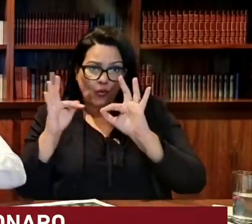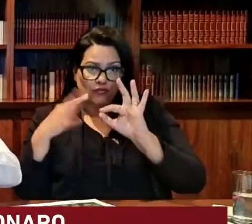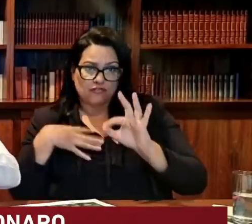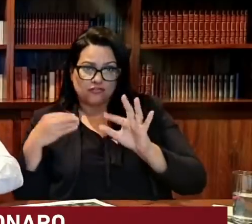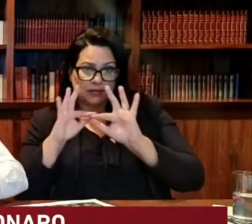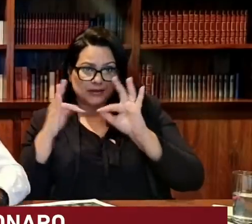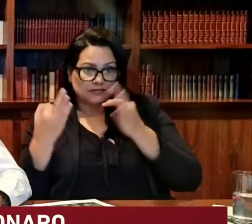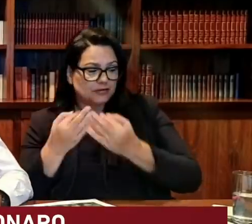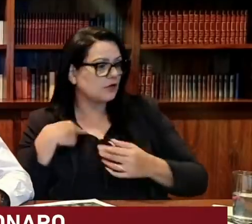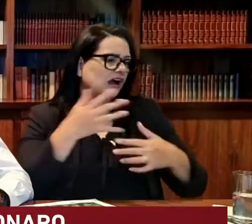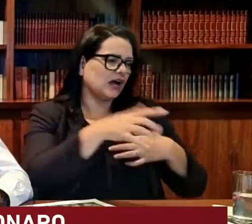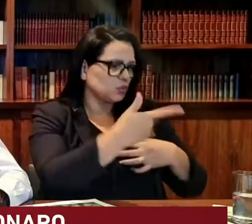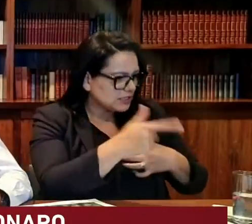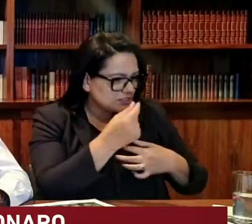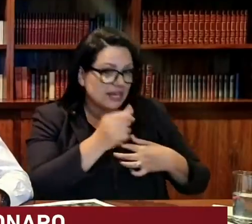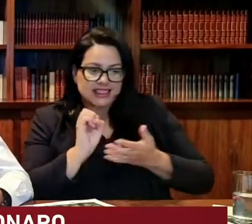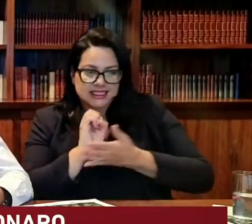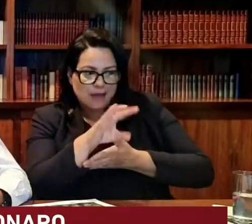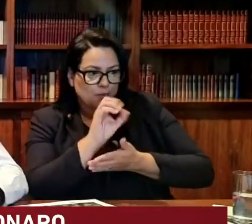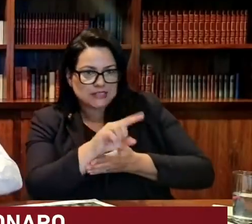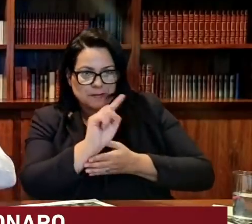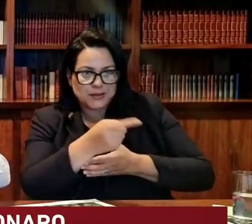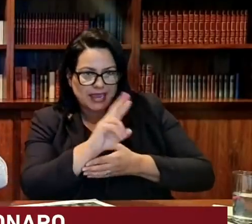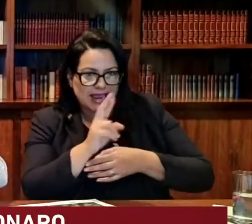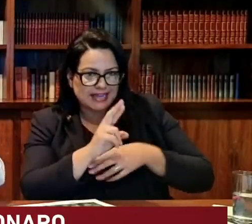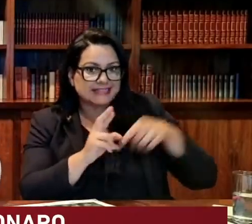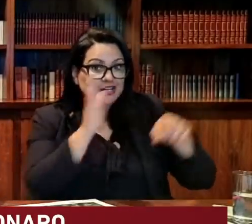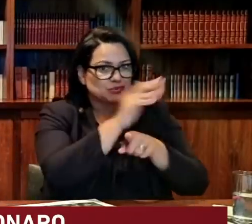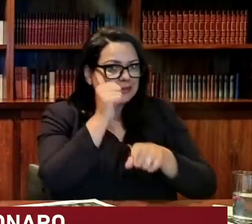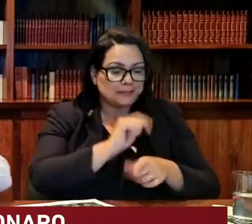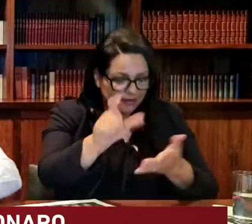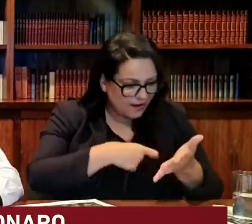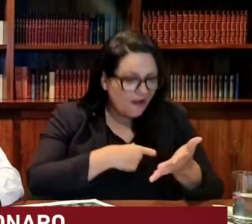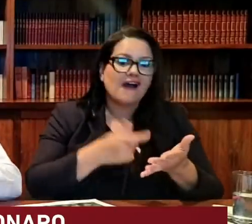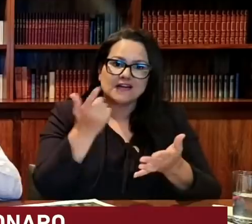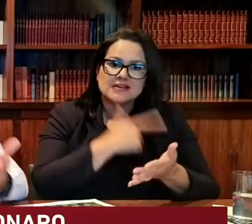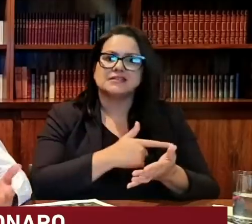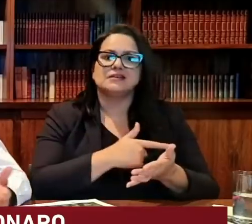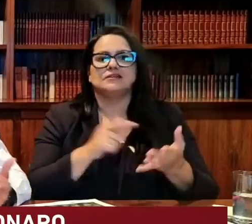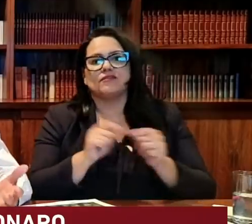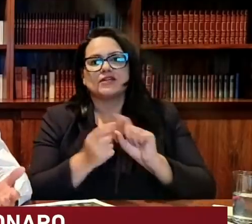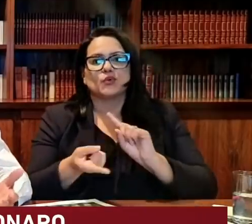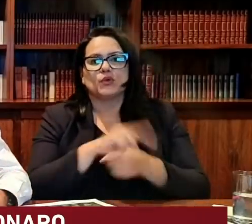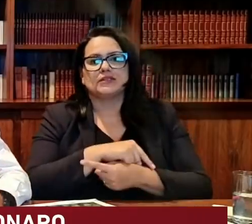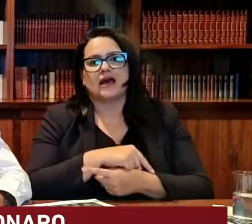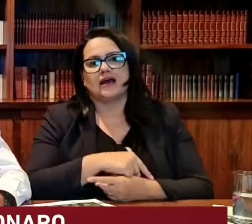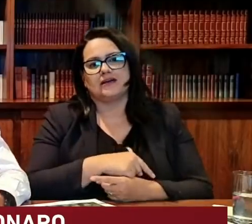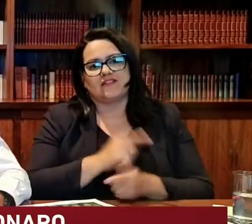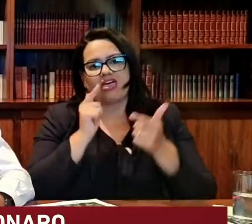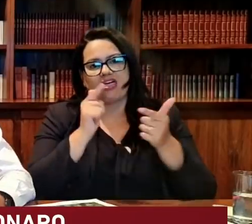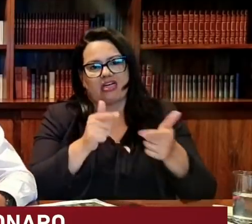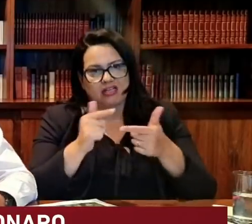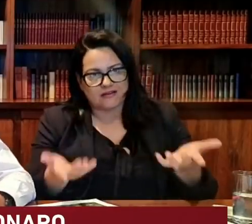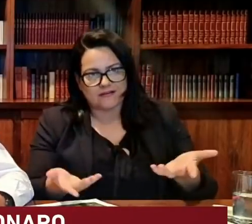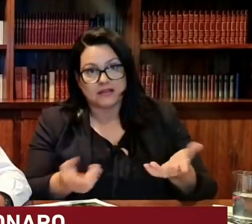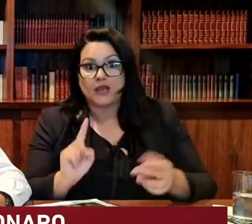fazer uma matéria realmente que pudesse valorizar, né? Valorar o trabalho do Banco Central, faz o contrário, vai para debochar. Agora, teve uma